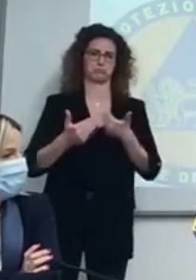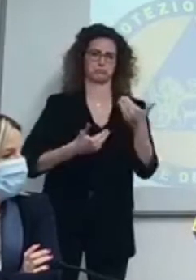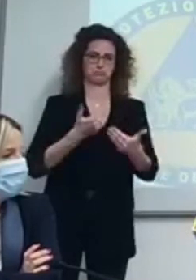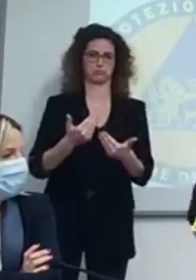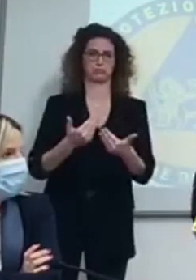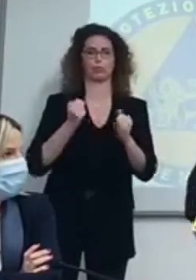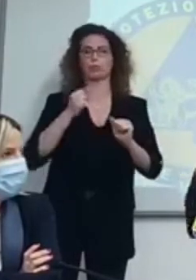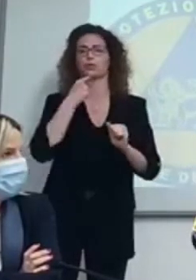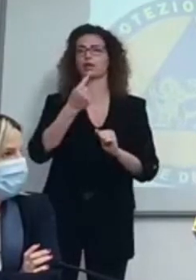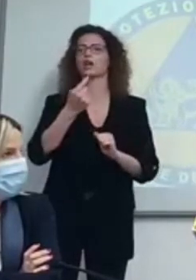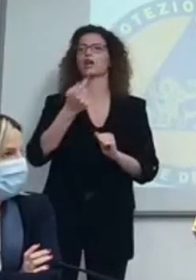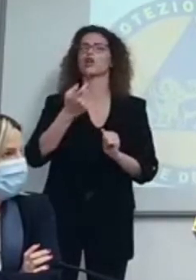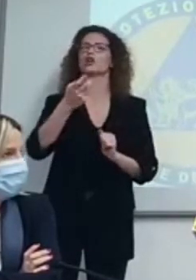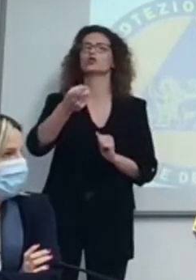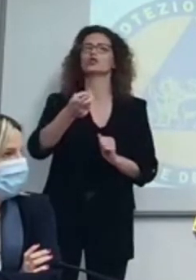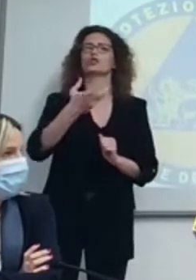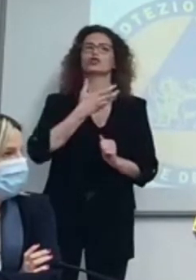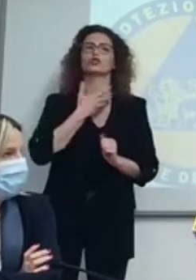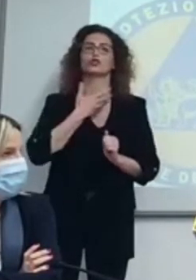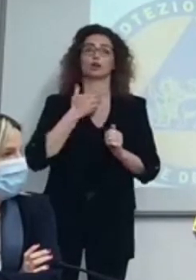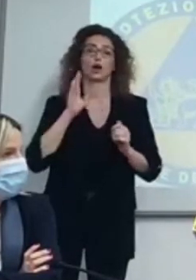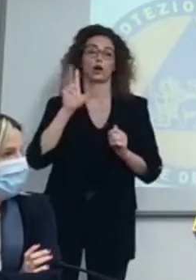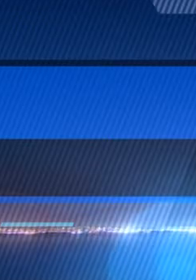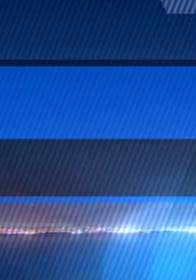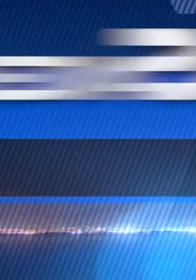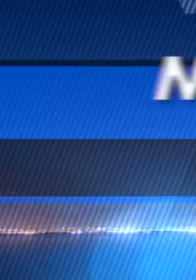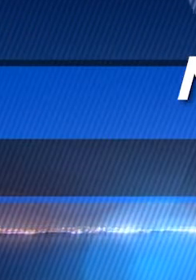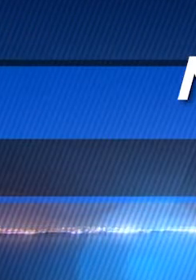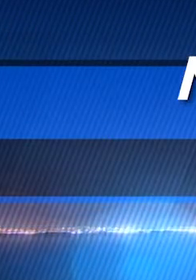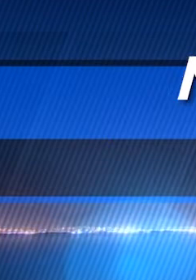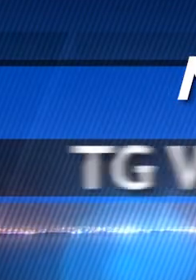giovedì abbiamo un target di 42.000 vaccinazioni.